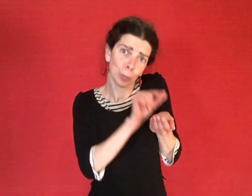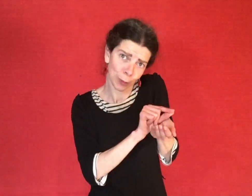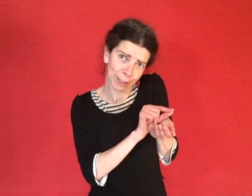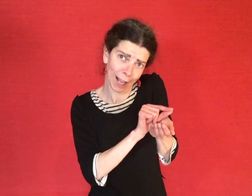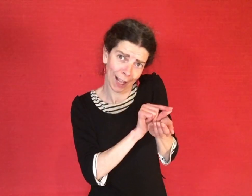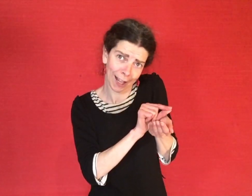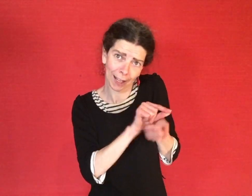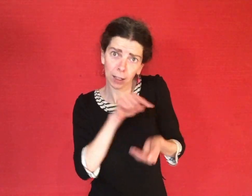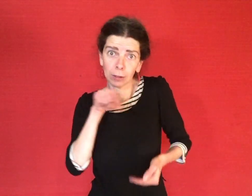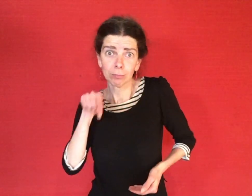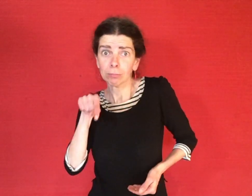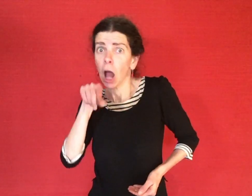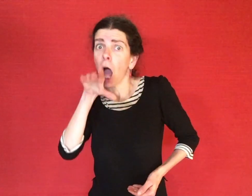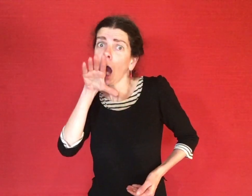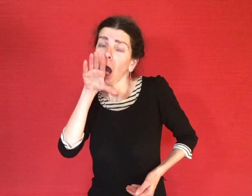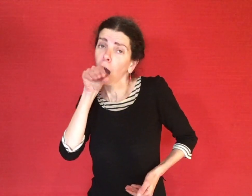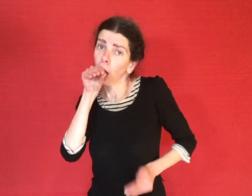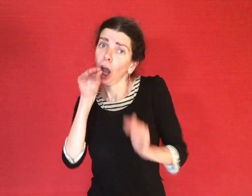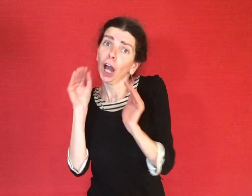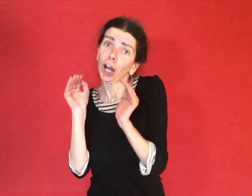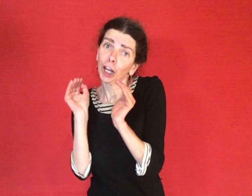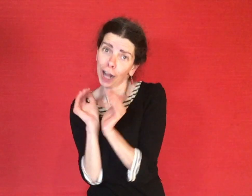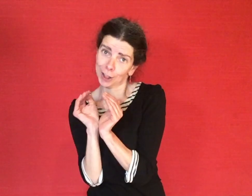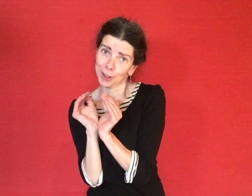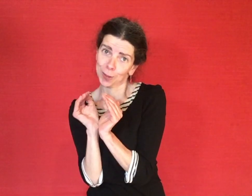un poussin, un caneton.